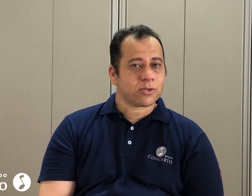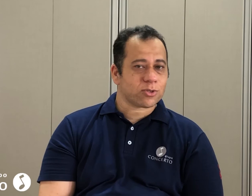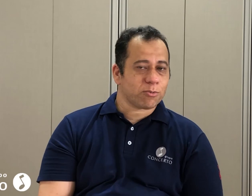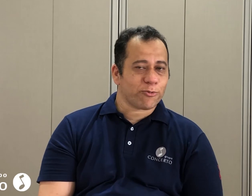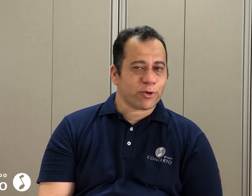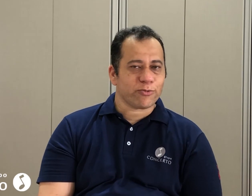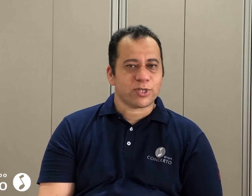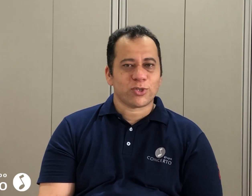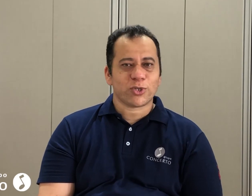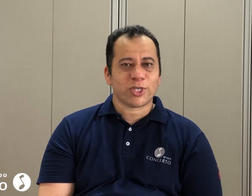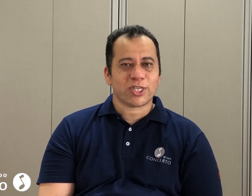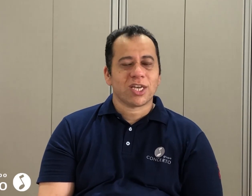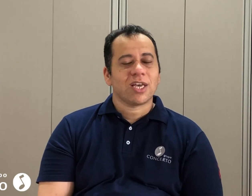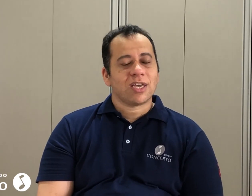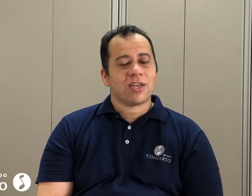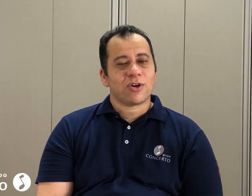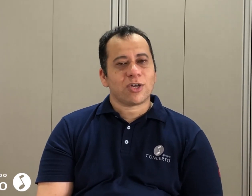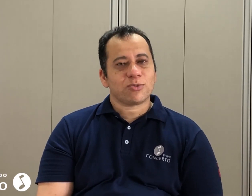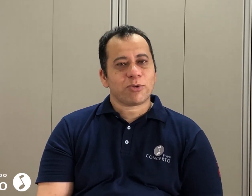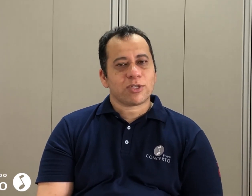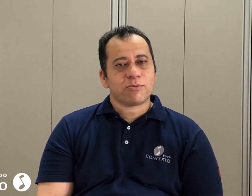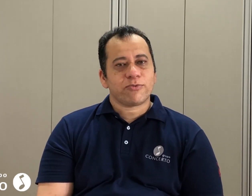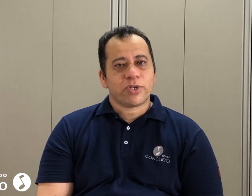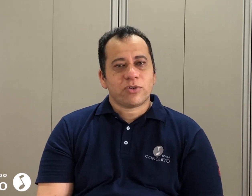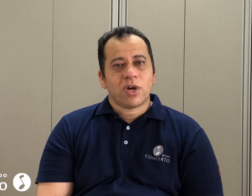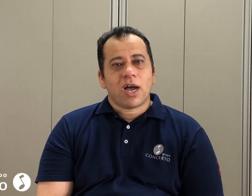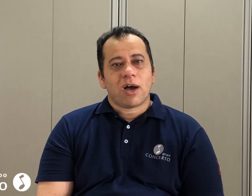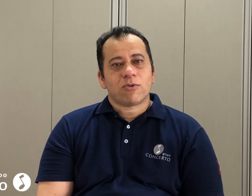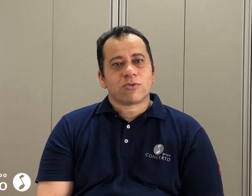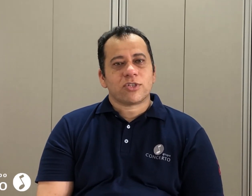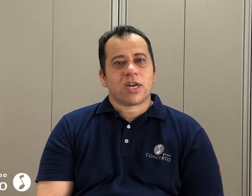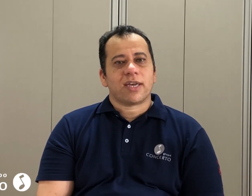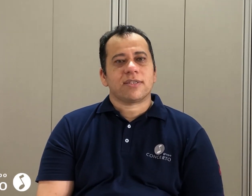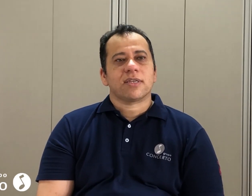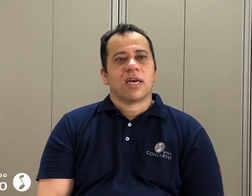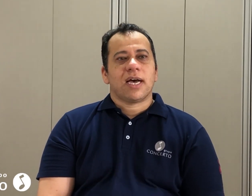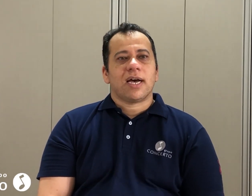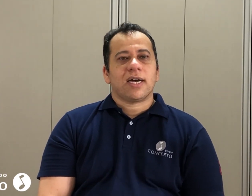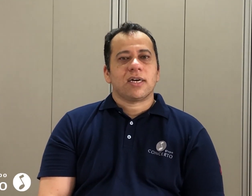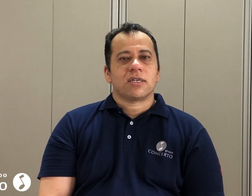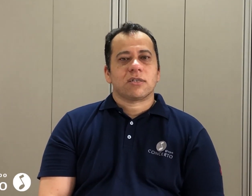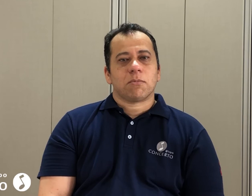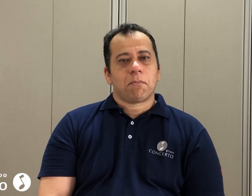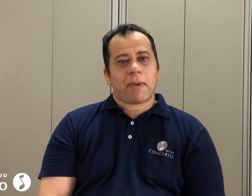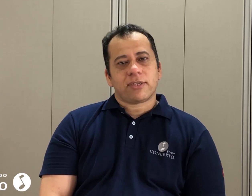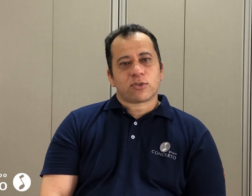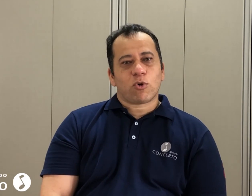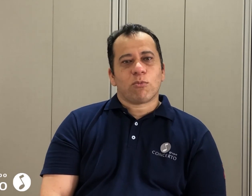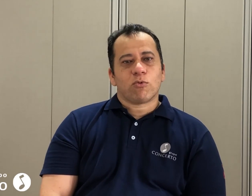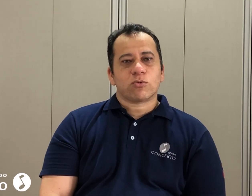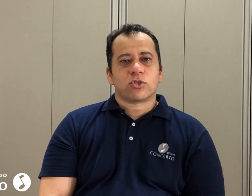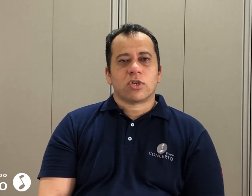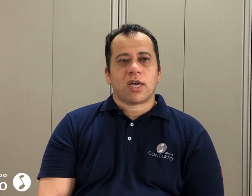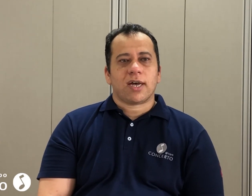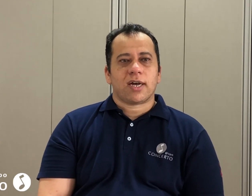como foi o vídeo de hoje, e no nosso próximo vídeo, alguns sinais mais comuns